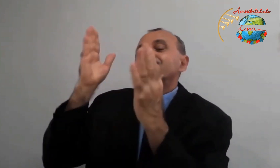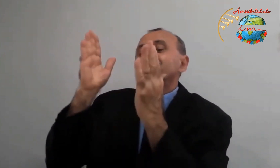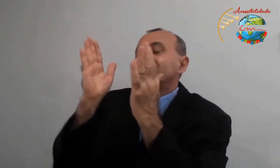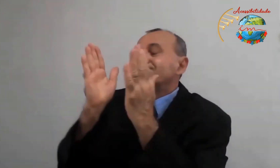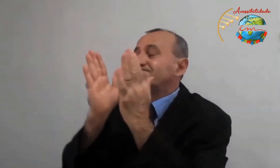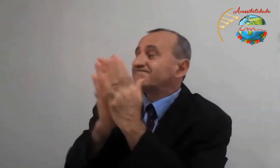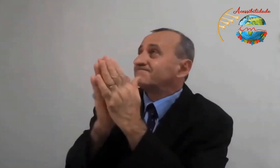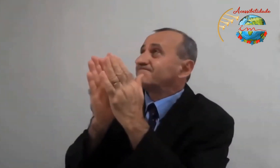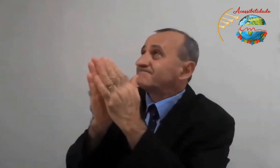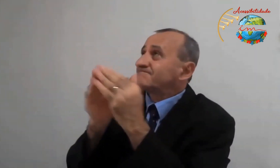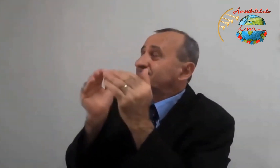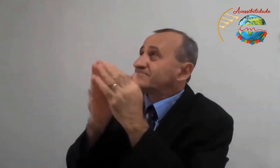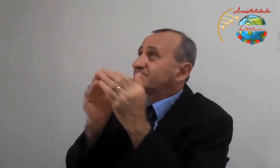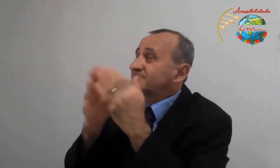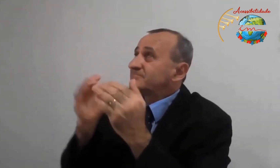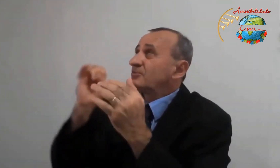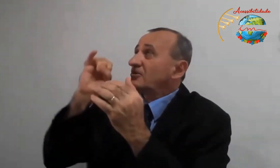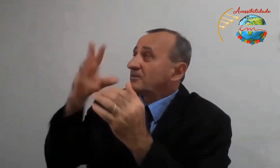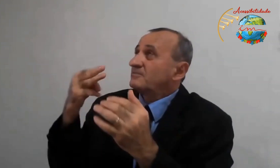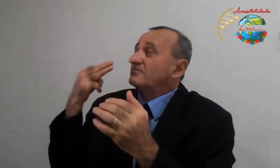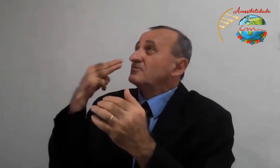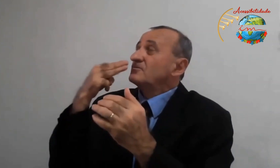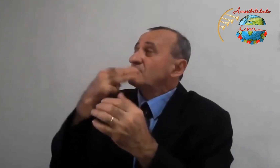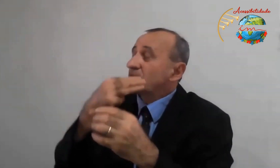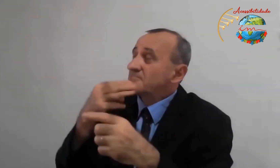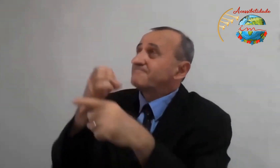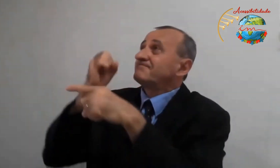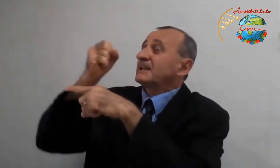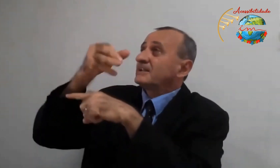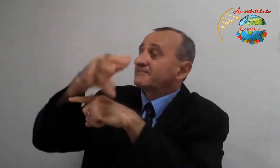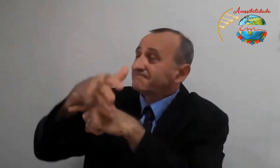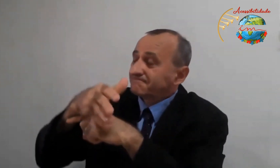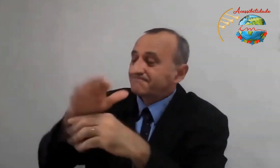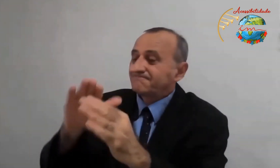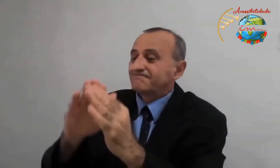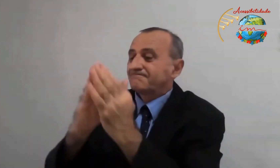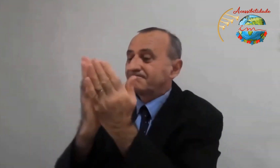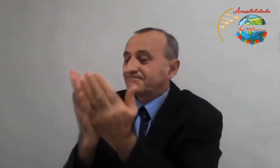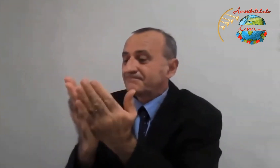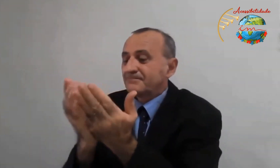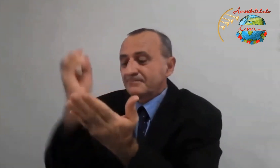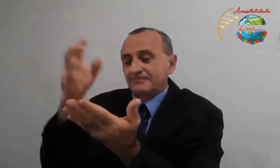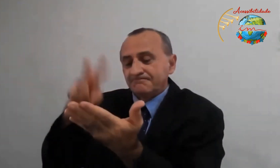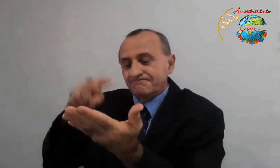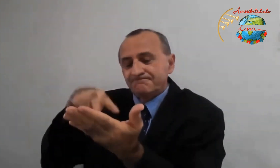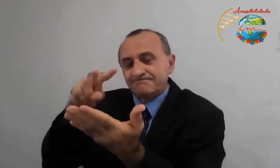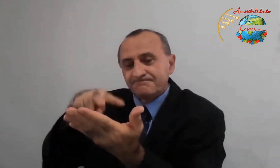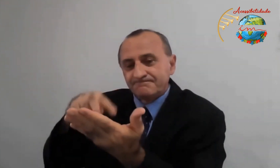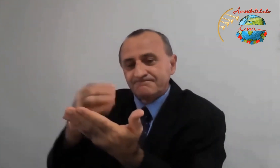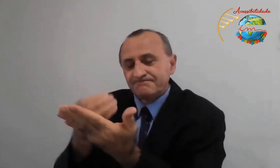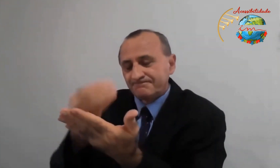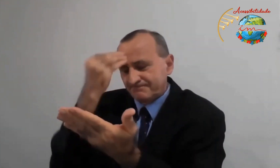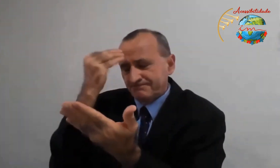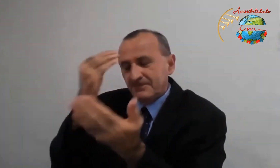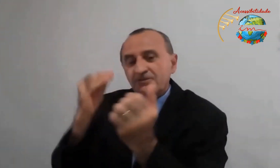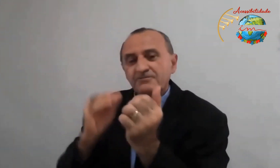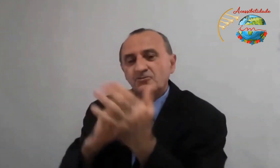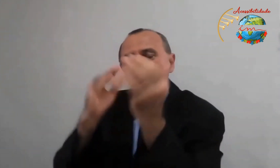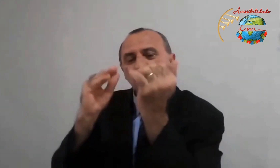Isso, então, em oração, em jejum, em madrugadas, na leitura da palavra de